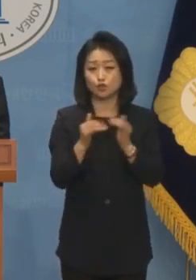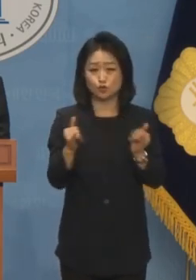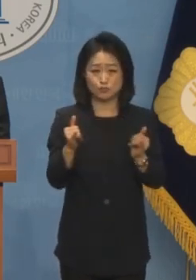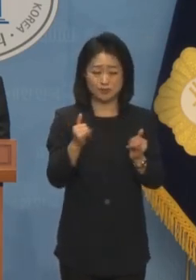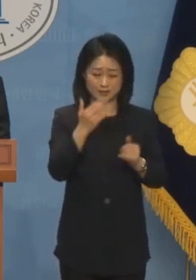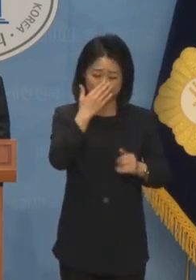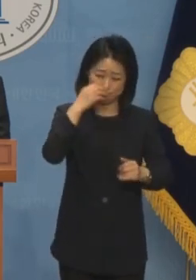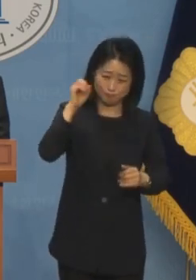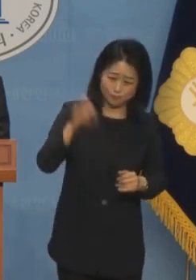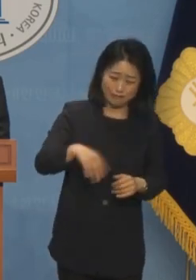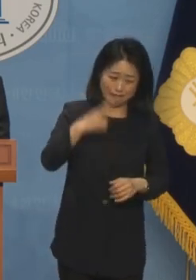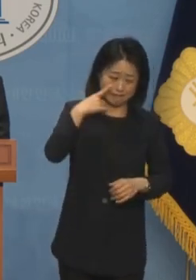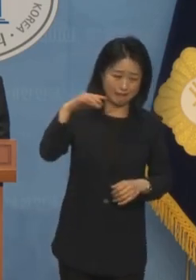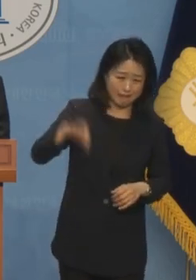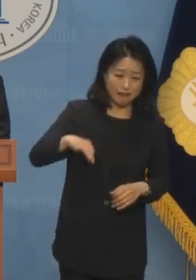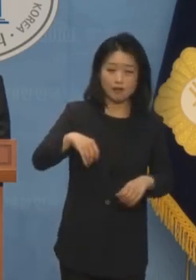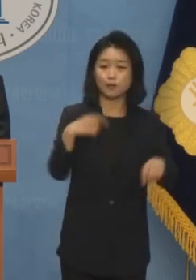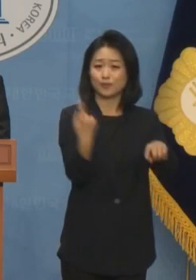우롱하는 것입니다.